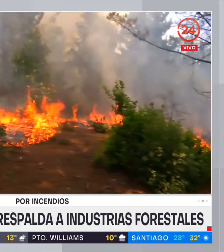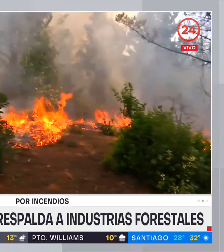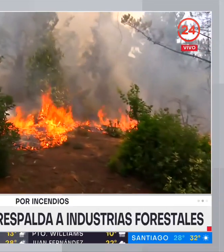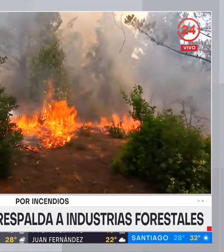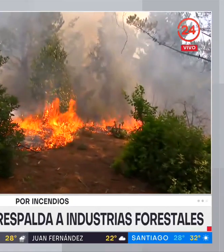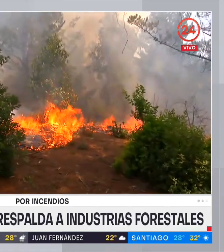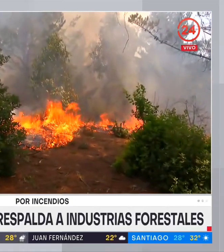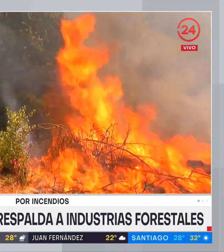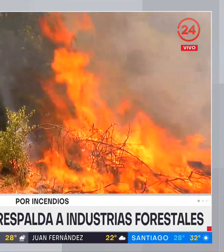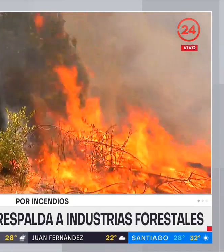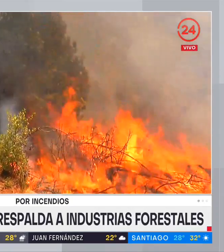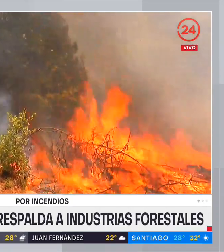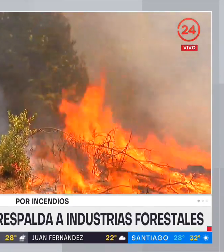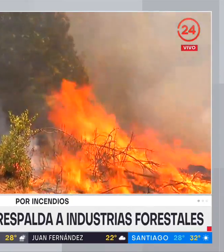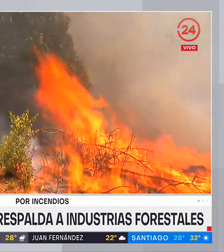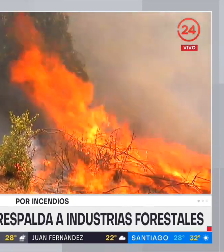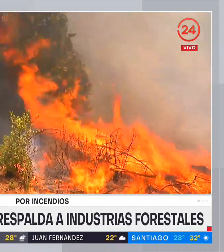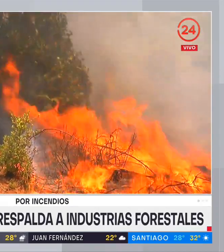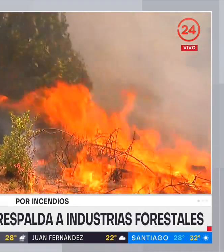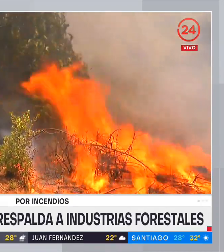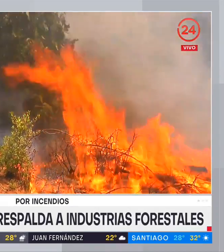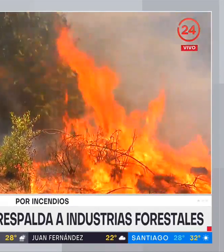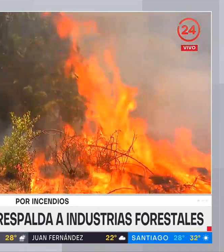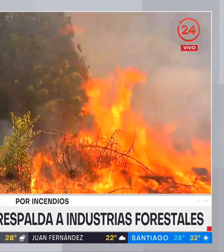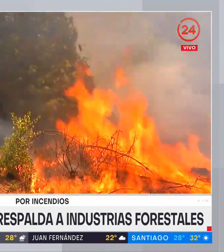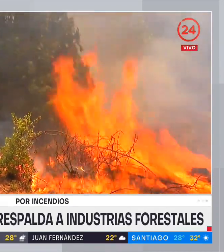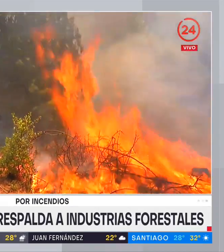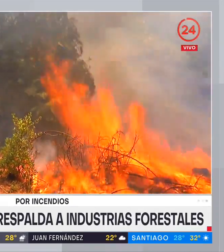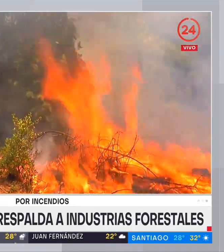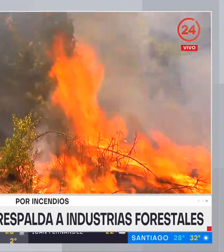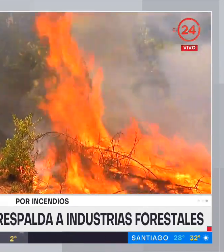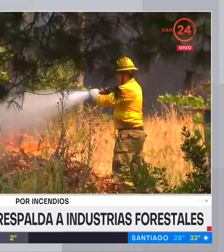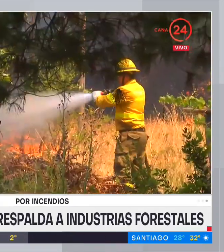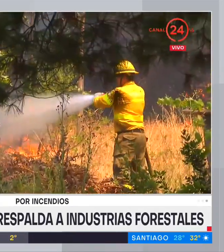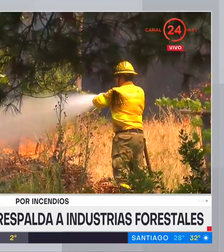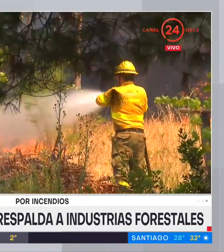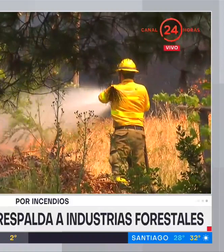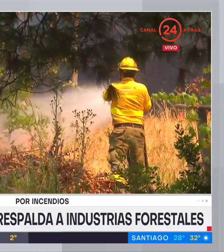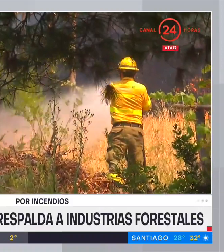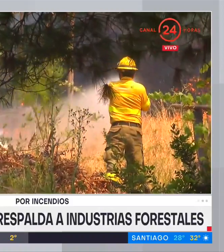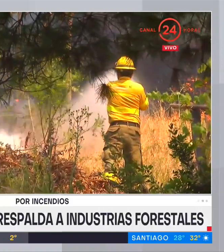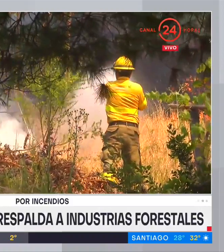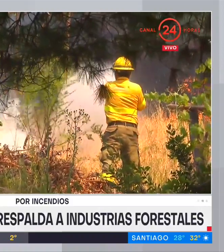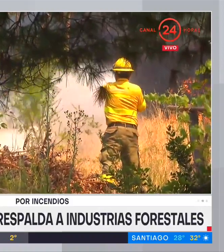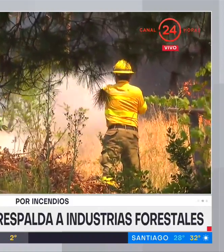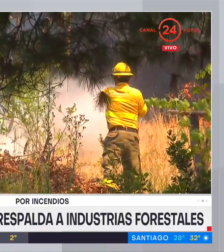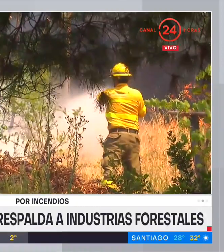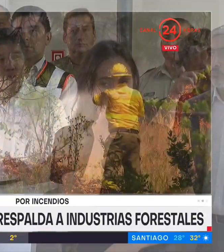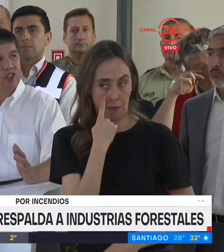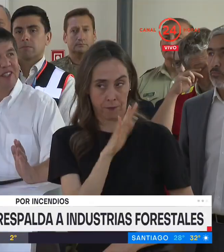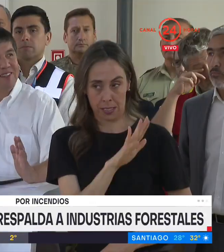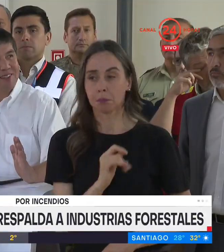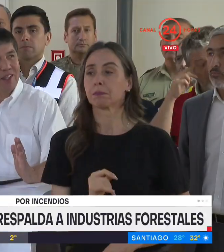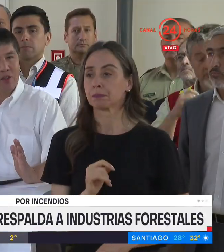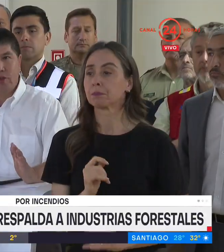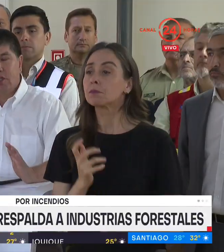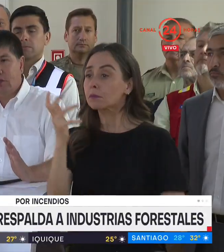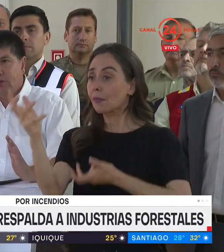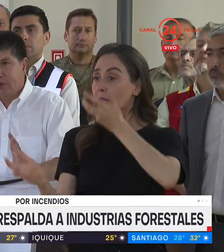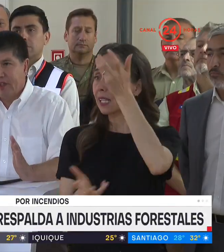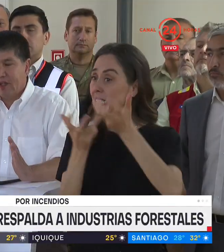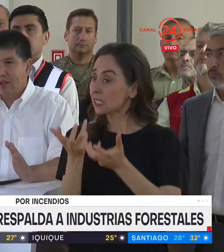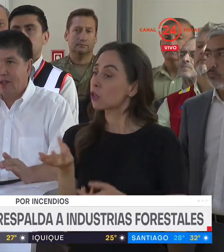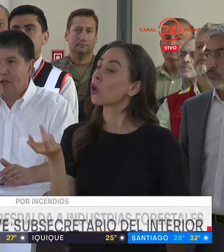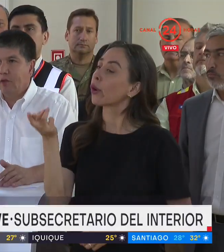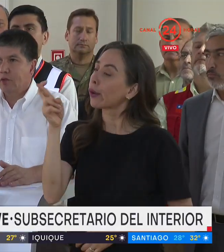la industria forestal son víctimas, sino que las víctimas son todo el país a raíz de esta emergencia. Escuchemos también esas palabras. Los incendios,